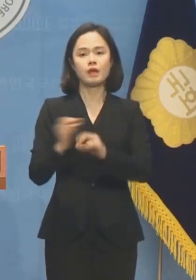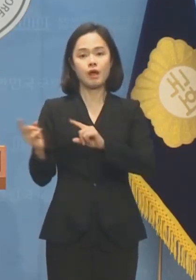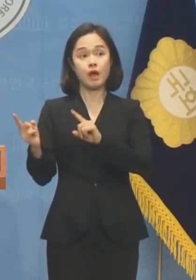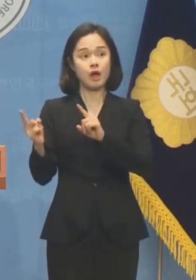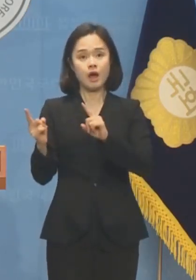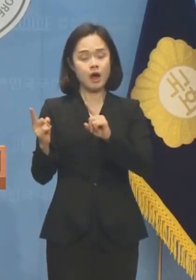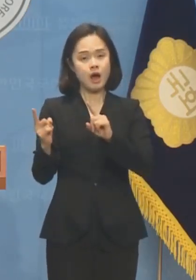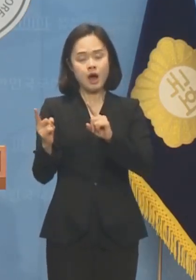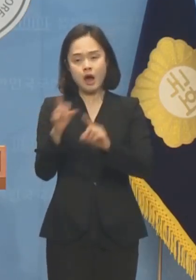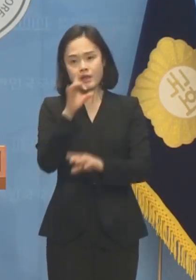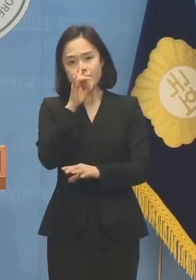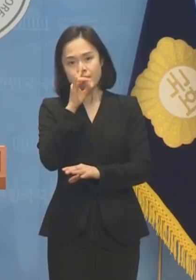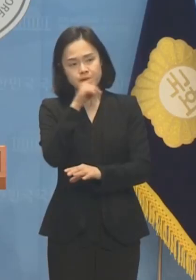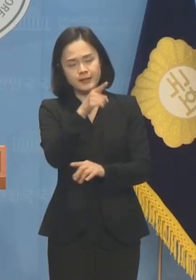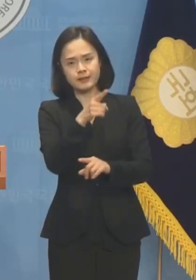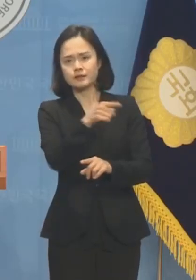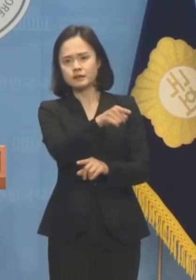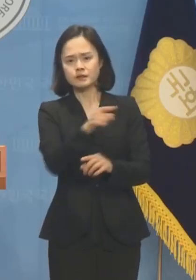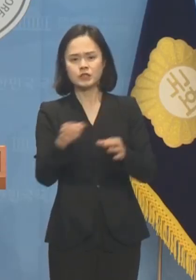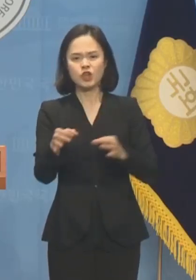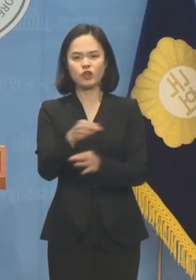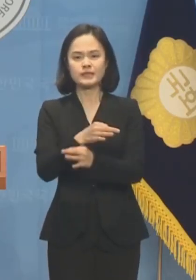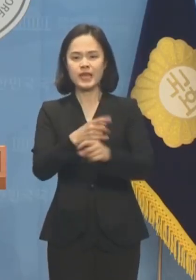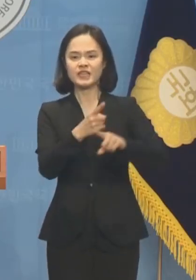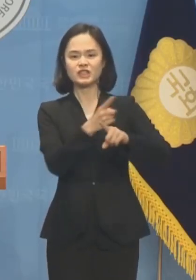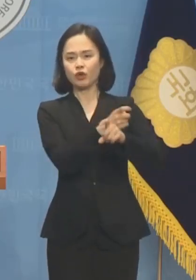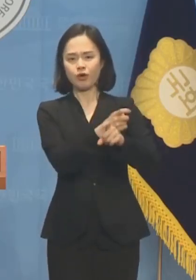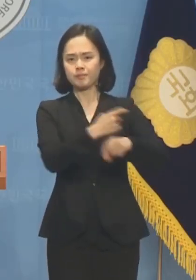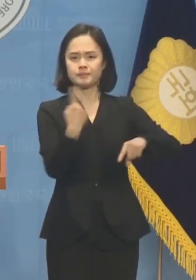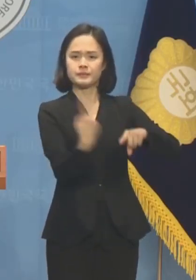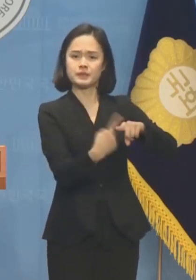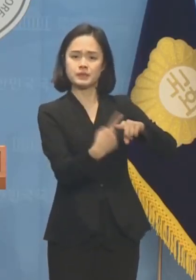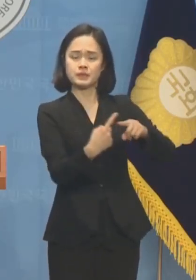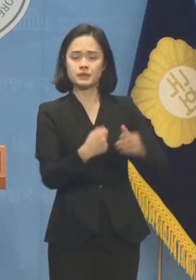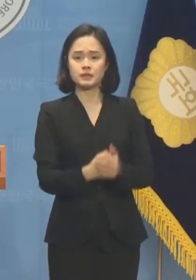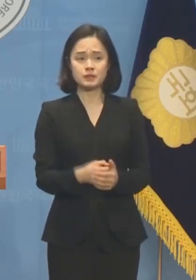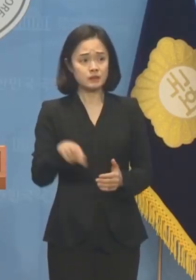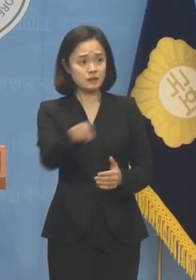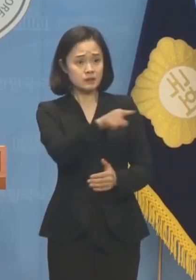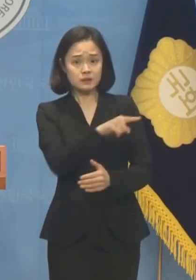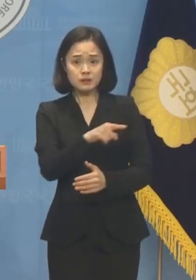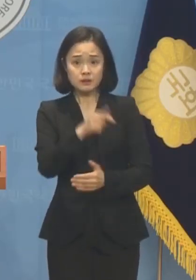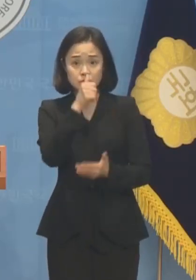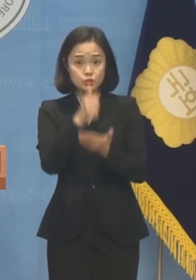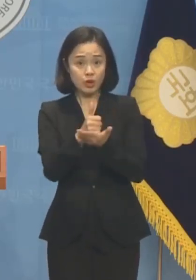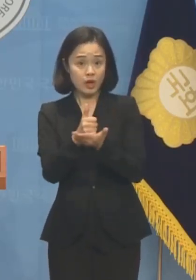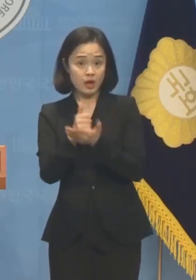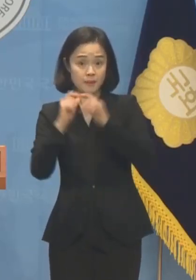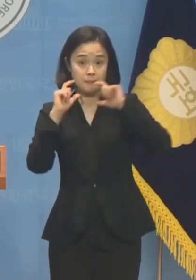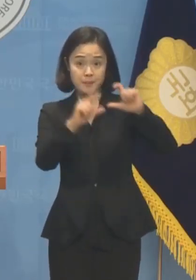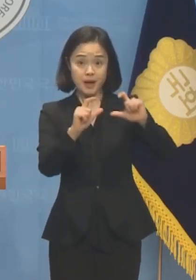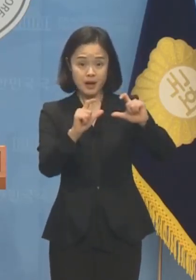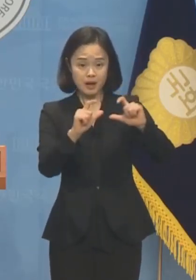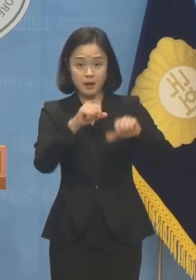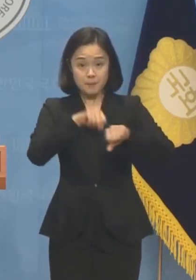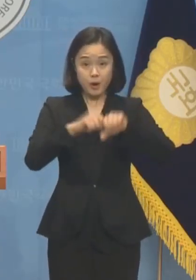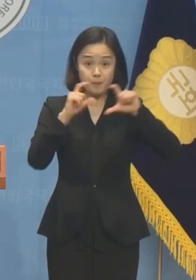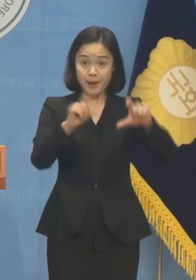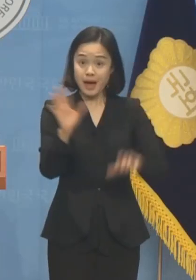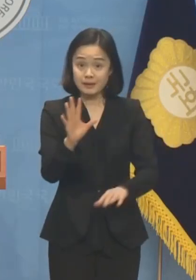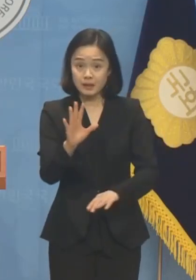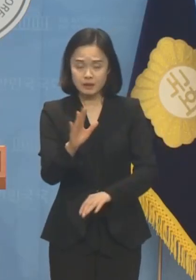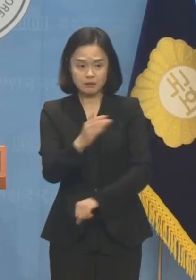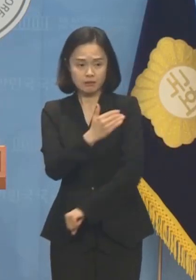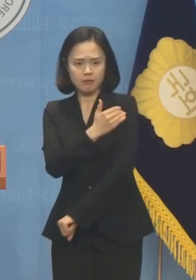선동으로 내란 확대를 기도하는 세력을 방치한다면 경제 회복은 불가능합니다. 내란